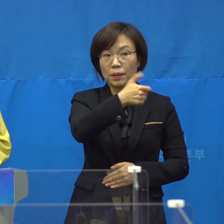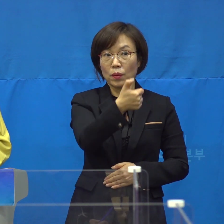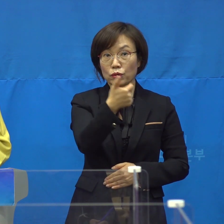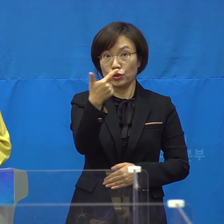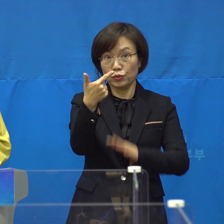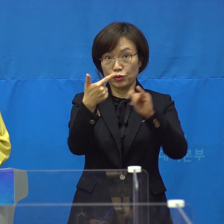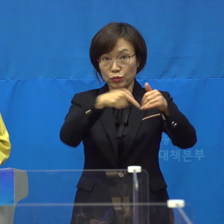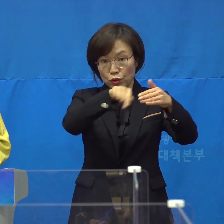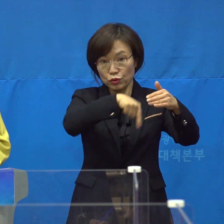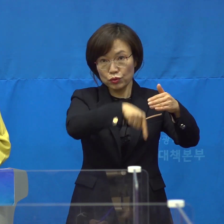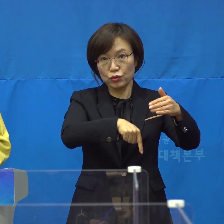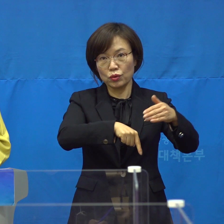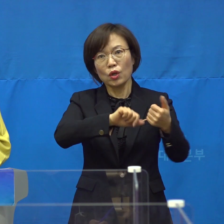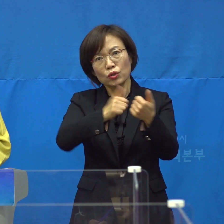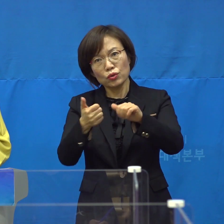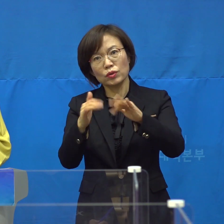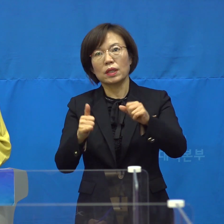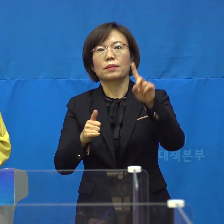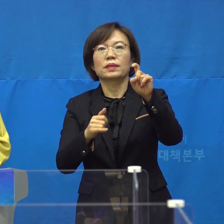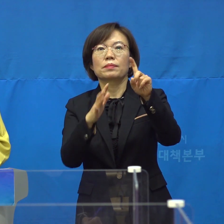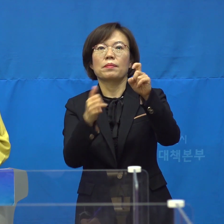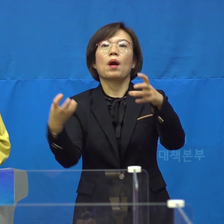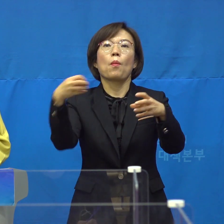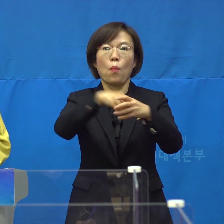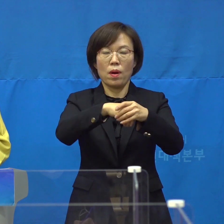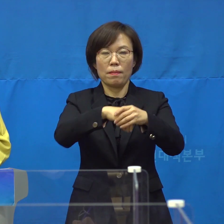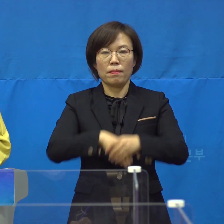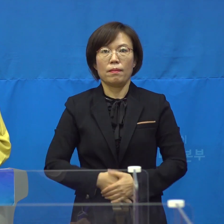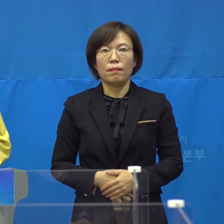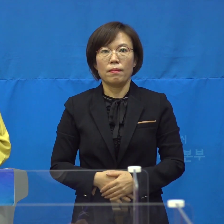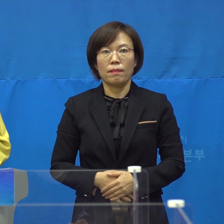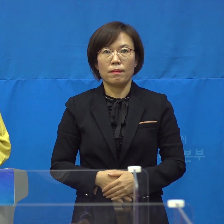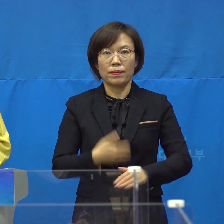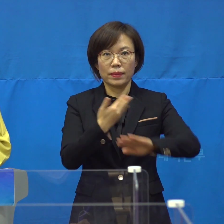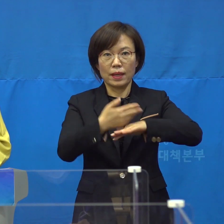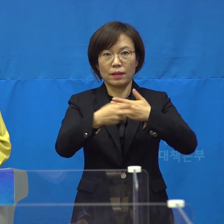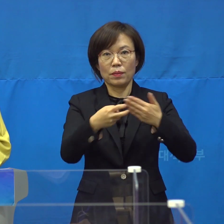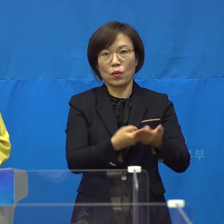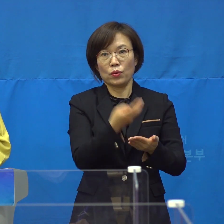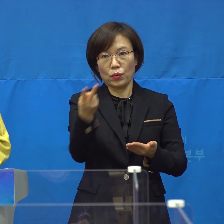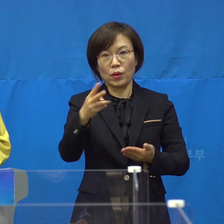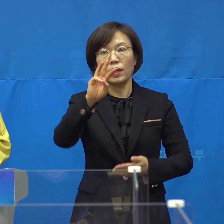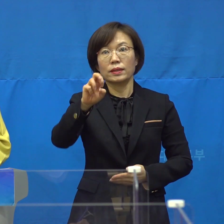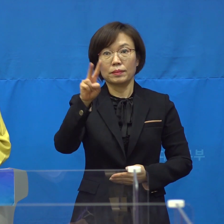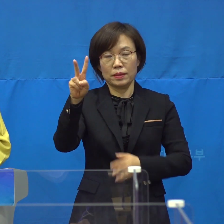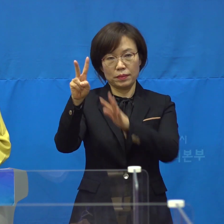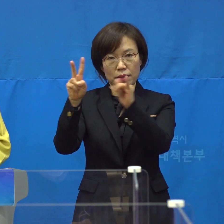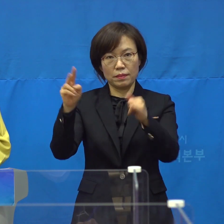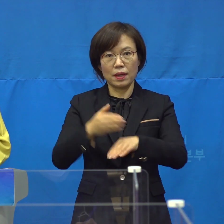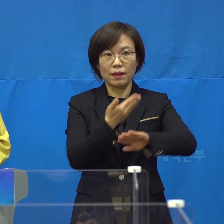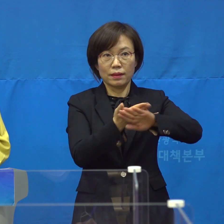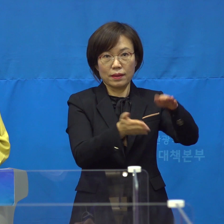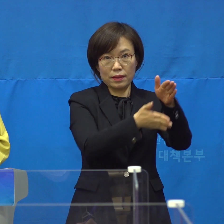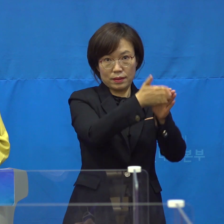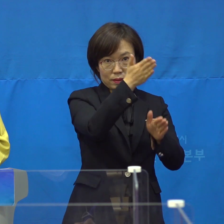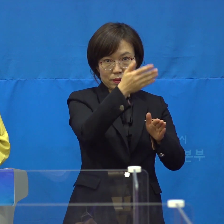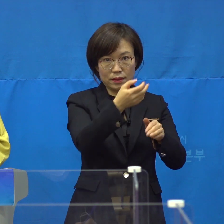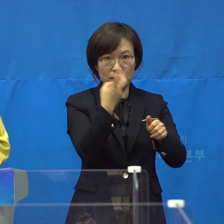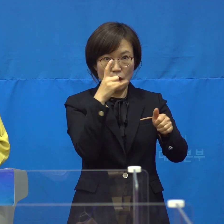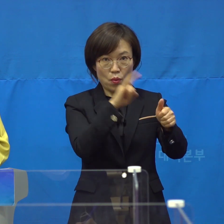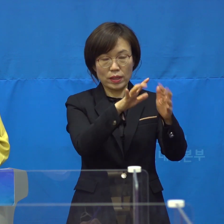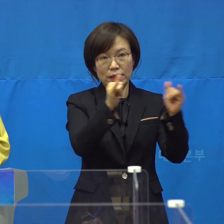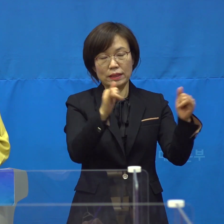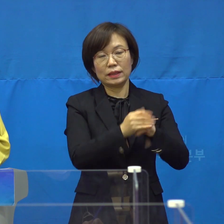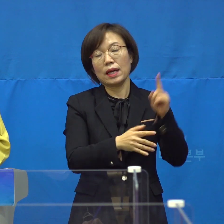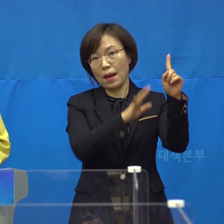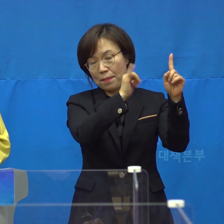256명 중에는 사망자 11명이 포함되어 있습니다. 그다음 전원 32명, 타시도 재양성자 1명입니다.